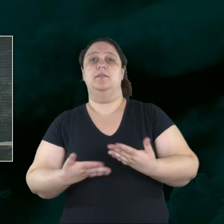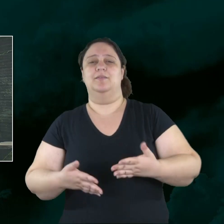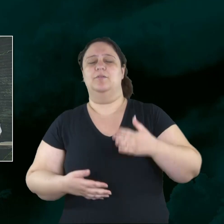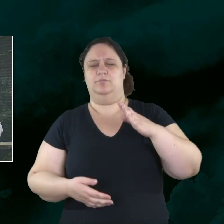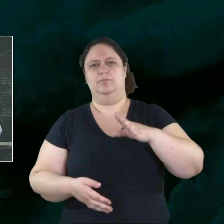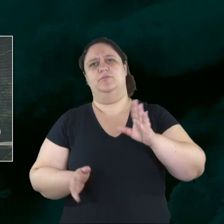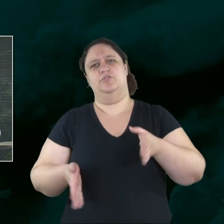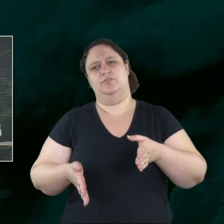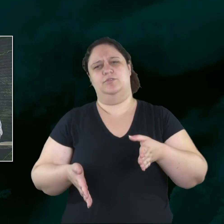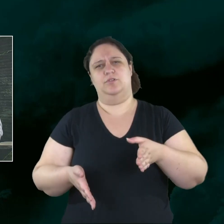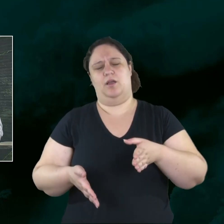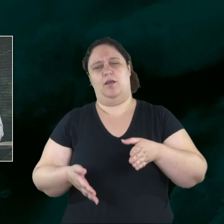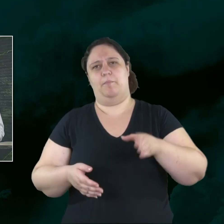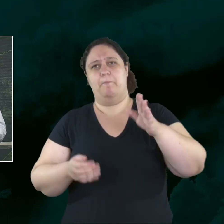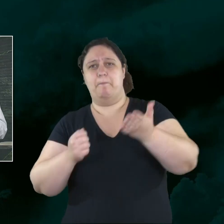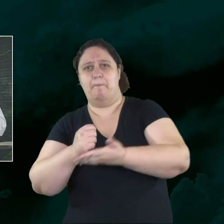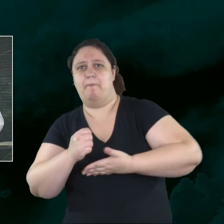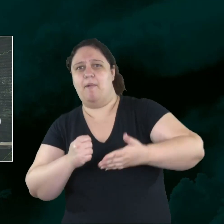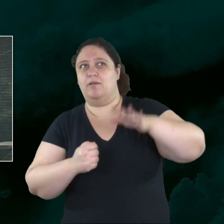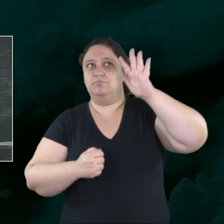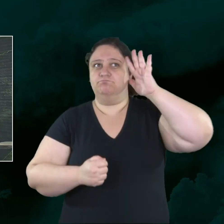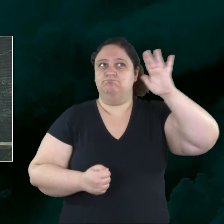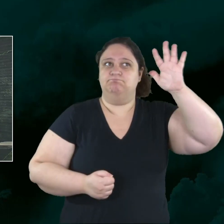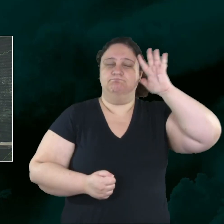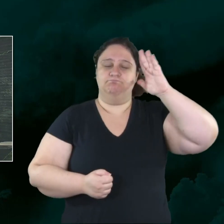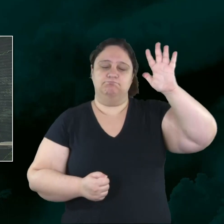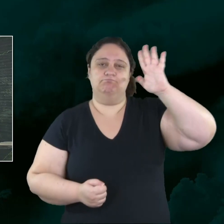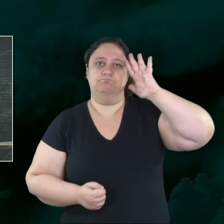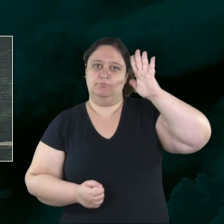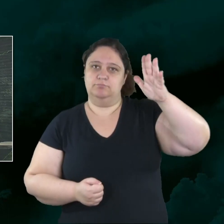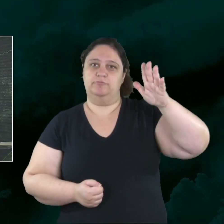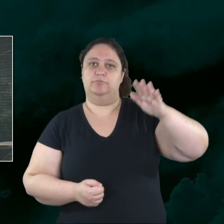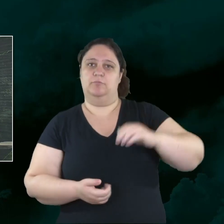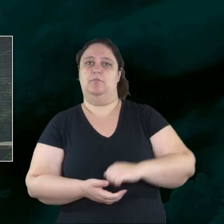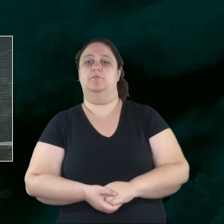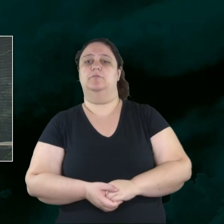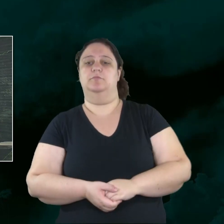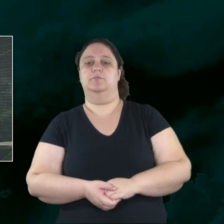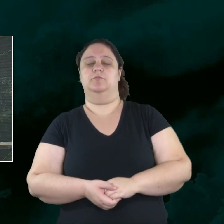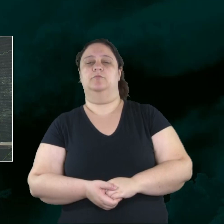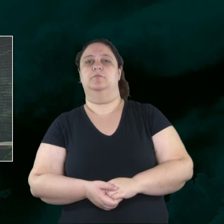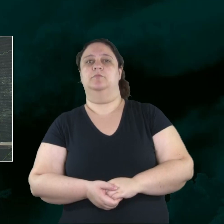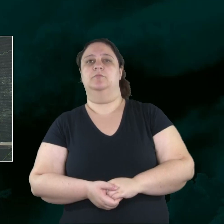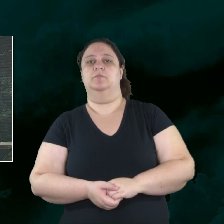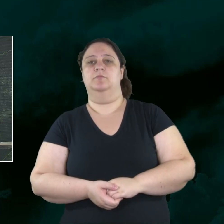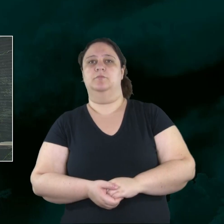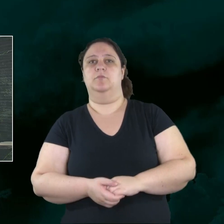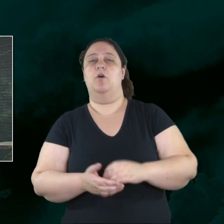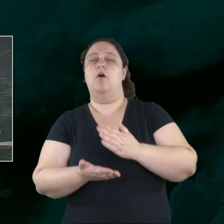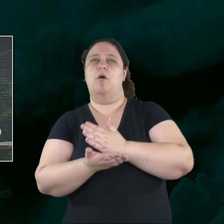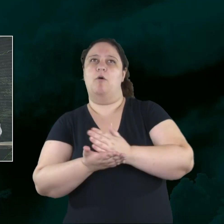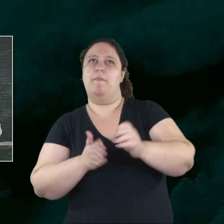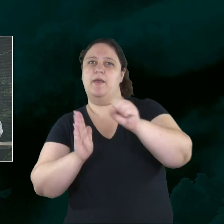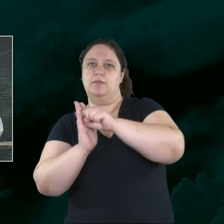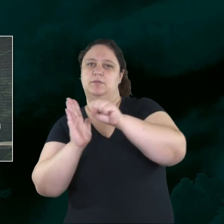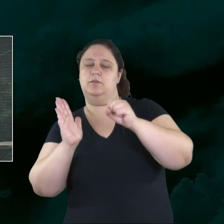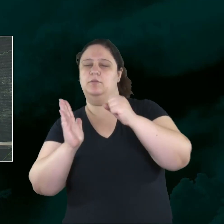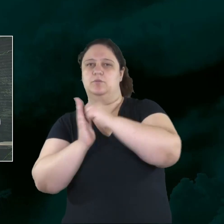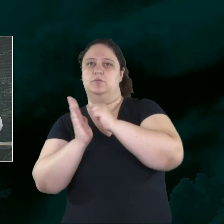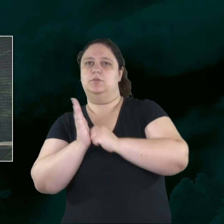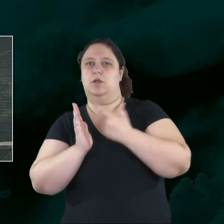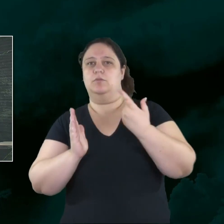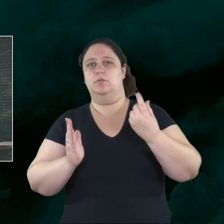de alguns filósofos, desde os meados até o final do século XIX, né,